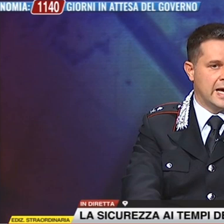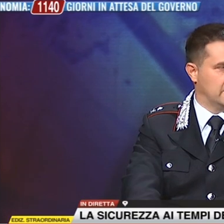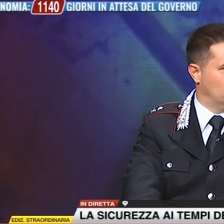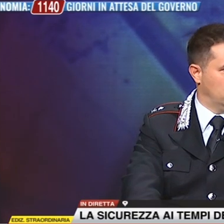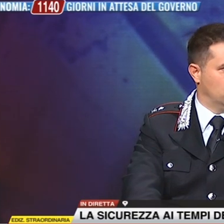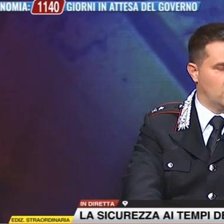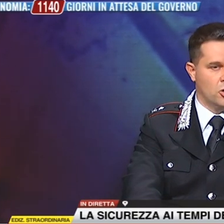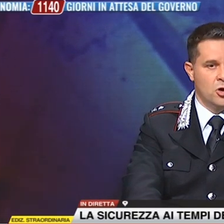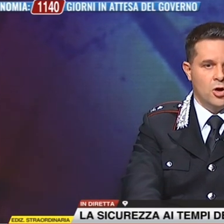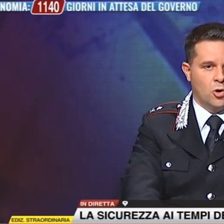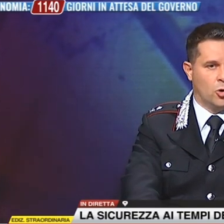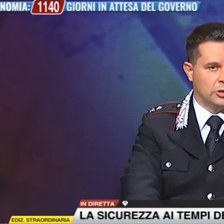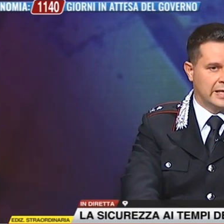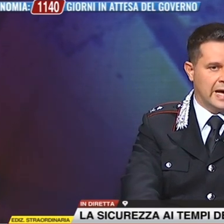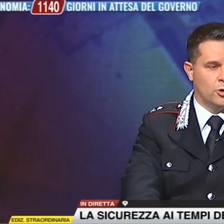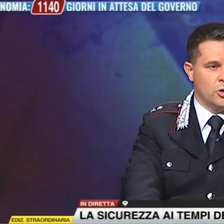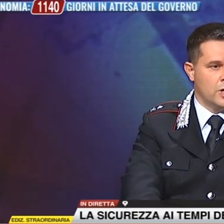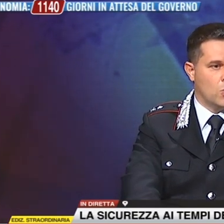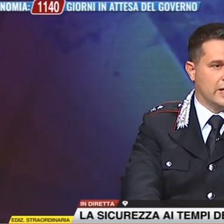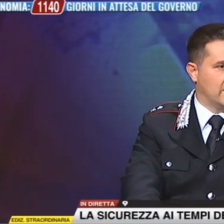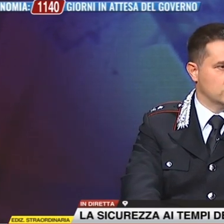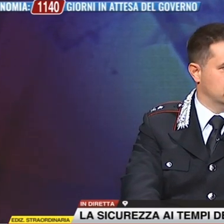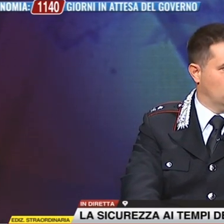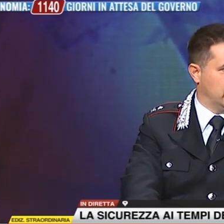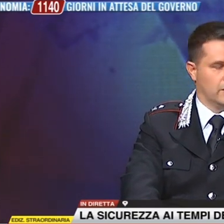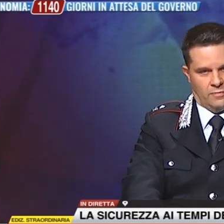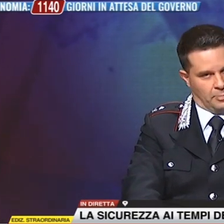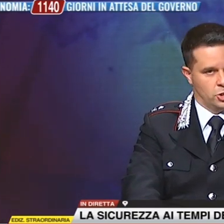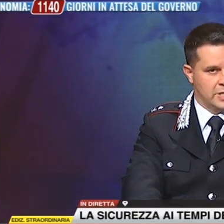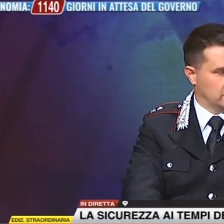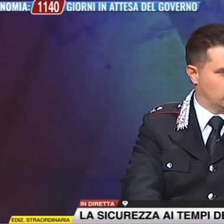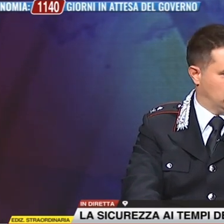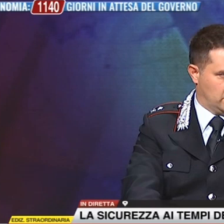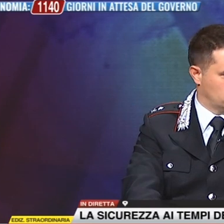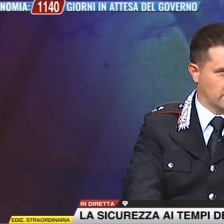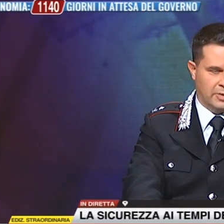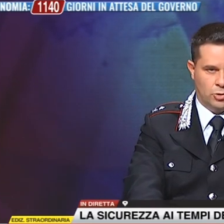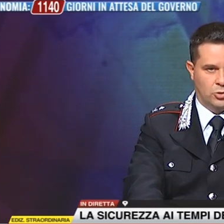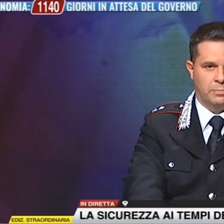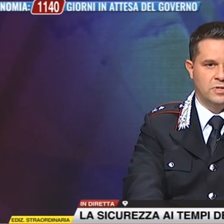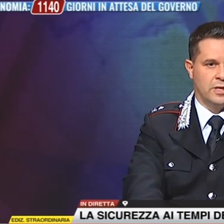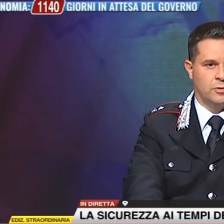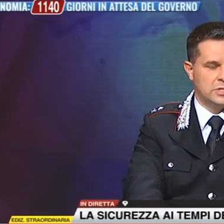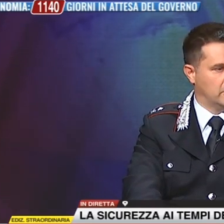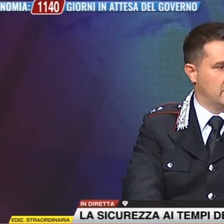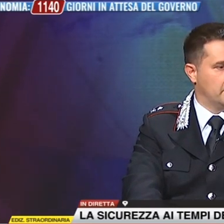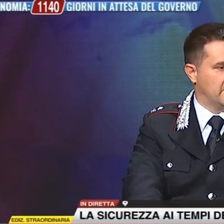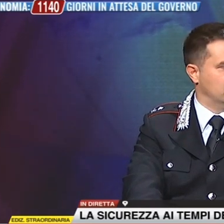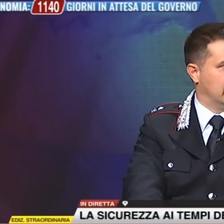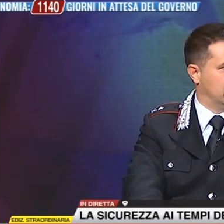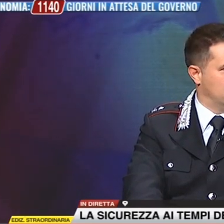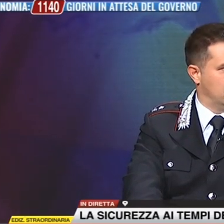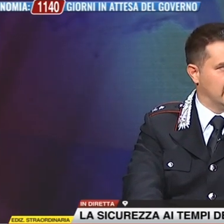agli anziani monili in oro o denaro, quale cauzione, va precisato che nel nostro ordinamento non è prevista la cauzione,